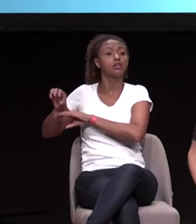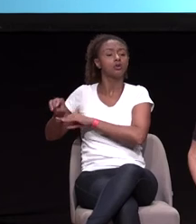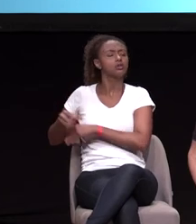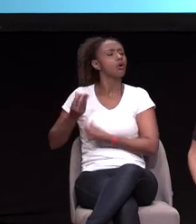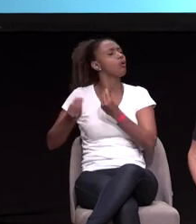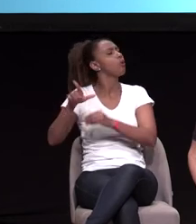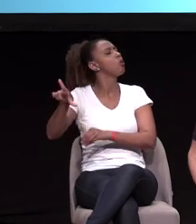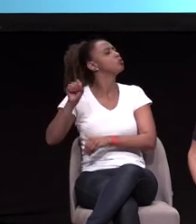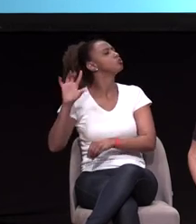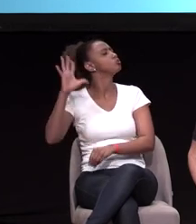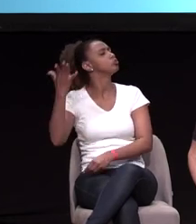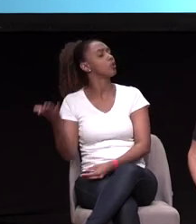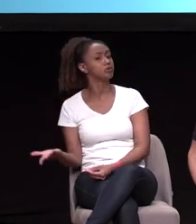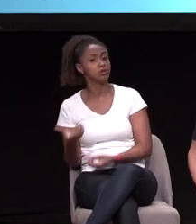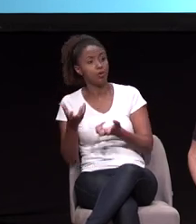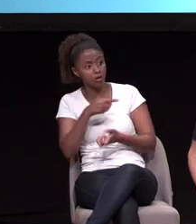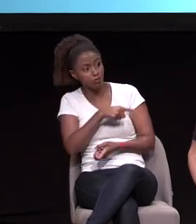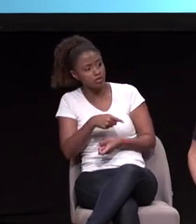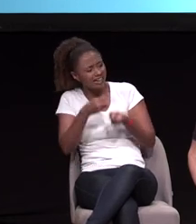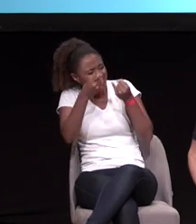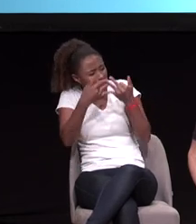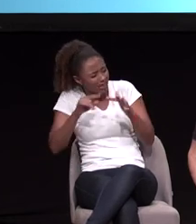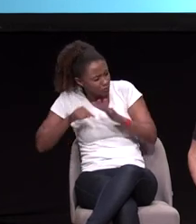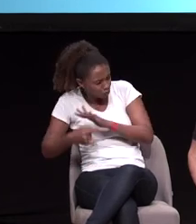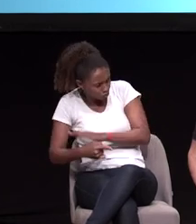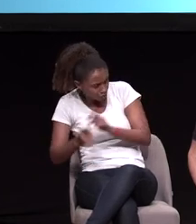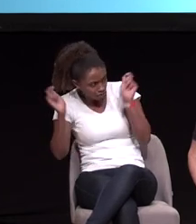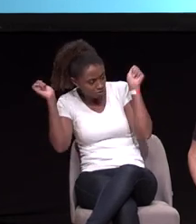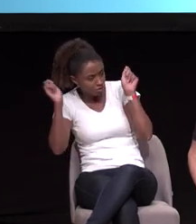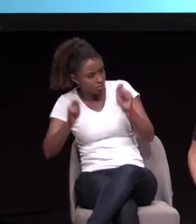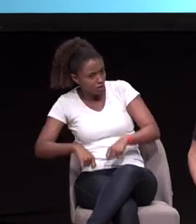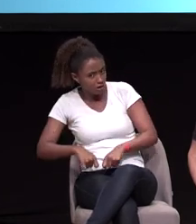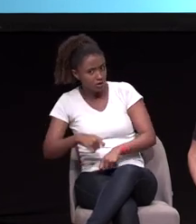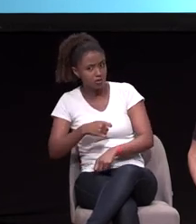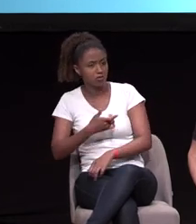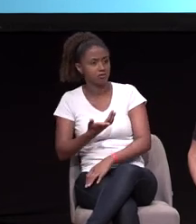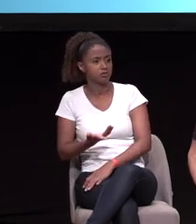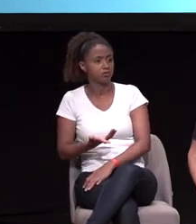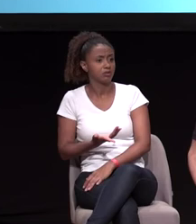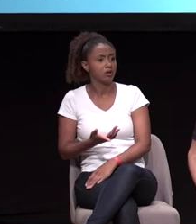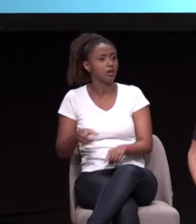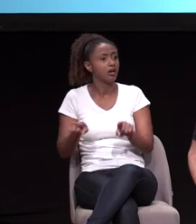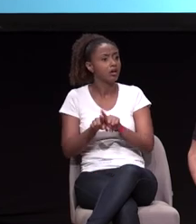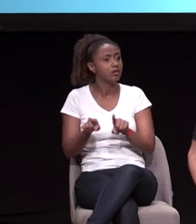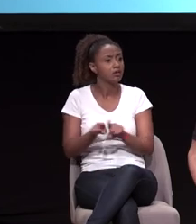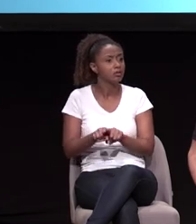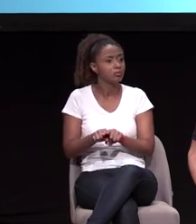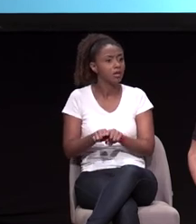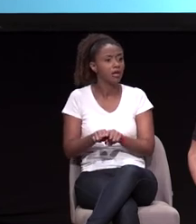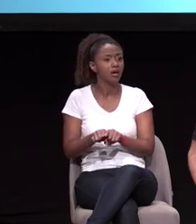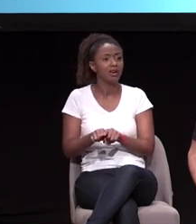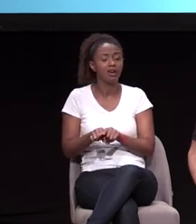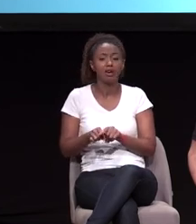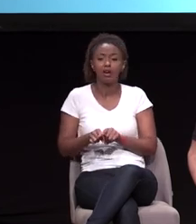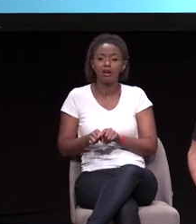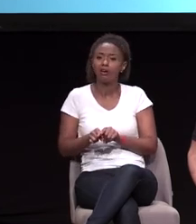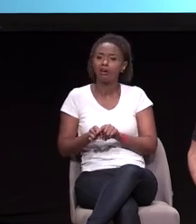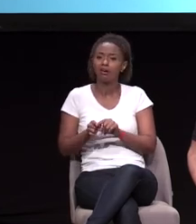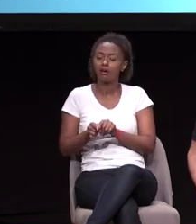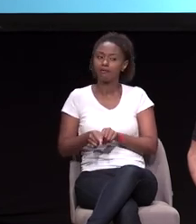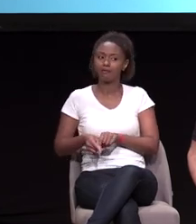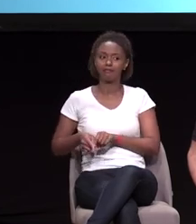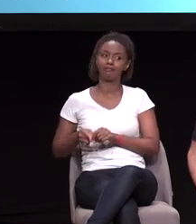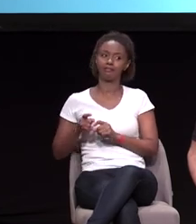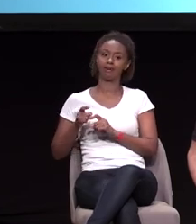escolha porque se eu pudesse aprofundar um pouco mais sobre isso e deixasse de o filme smo e que a gente começasse